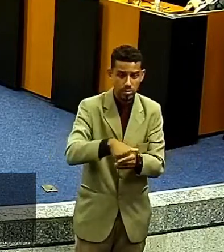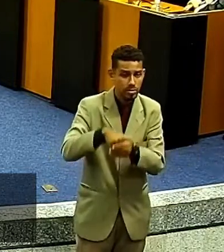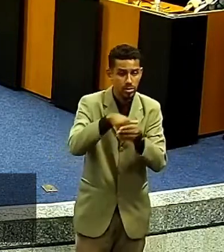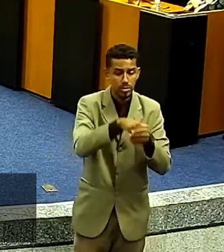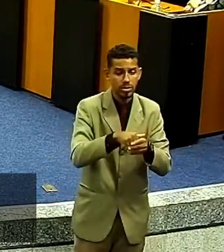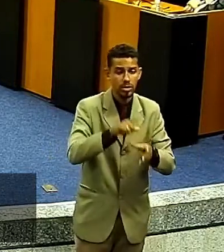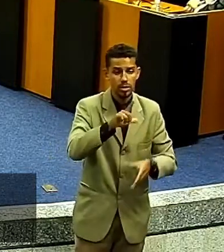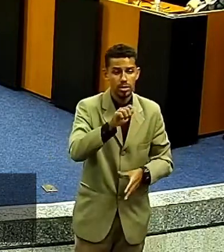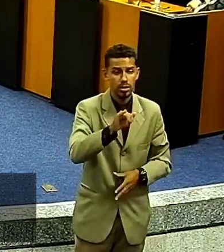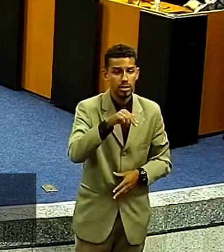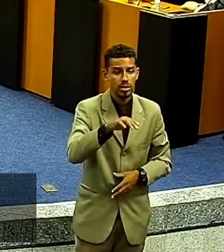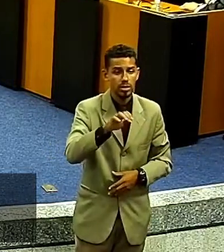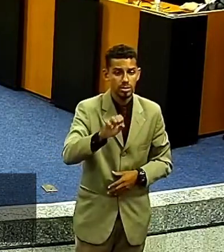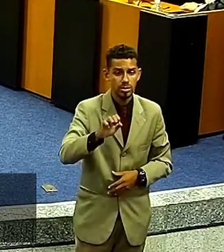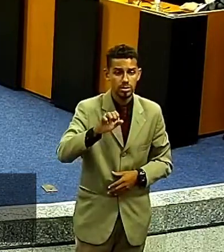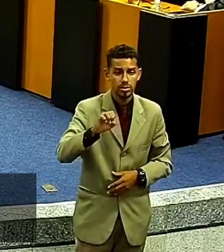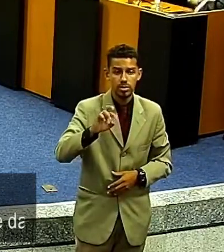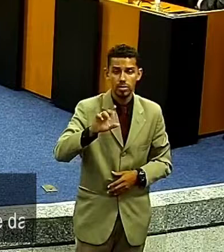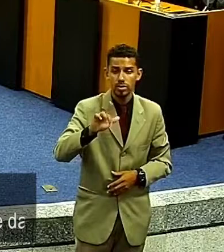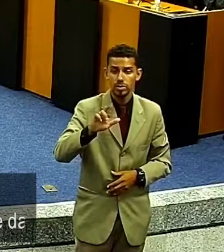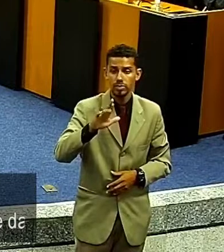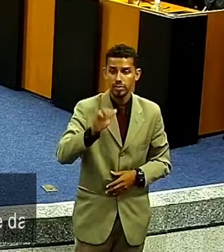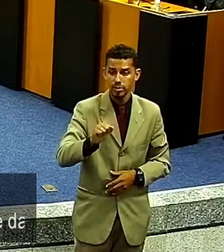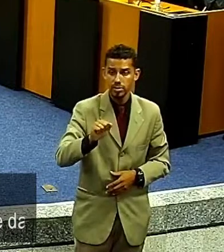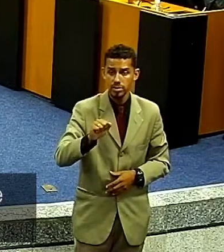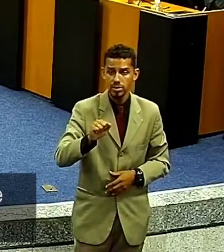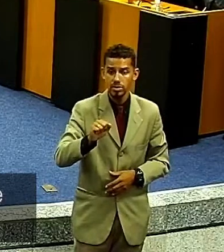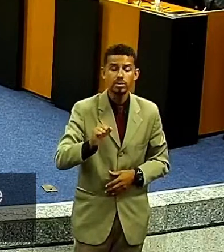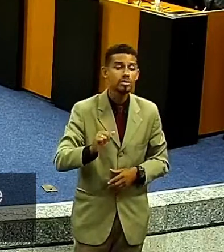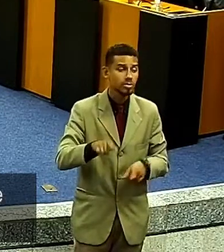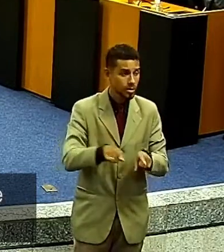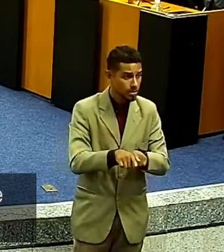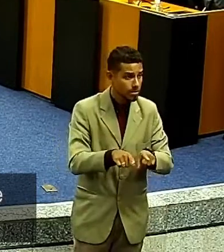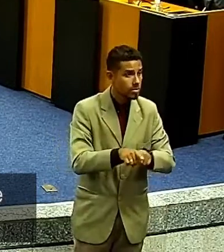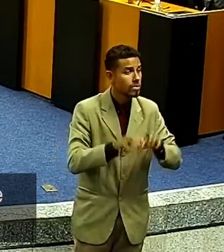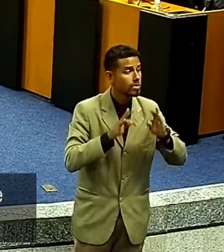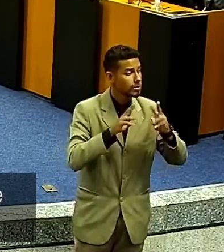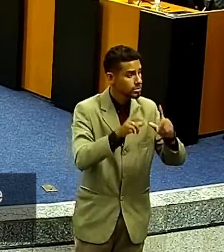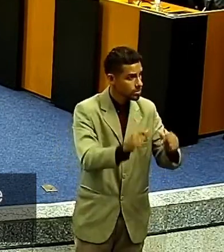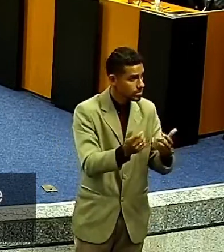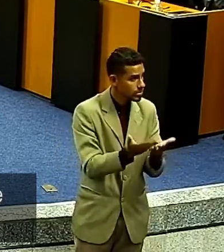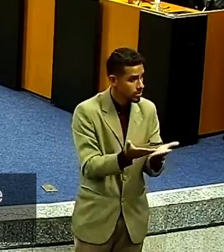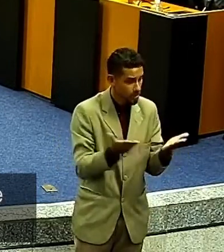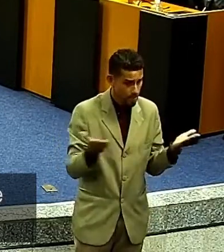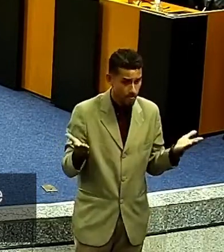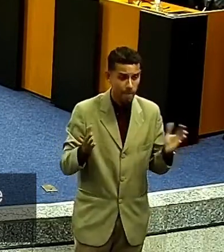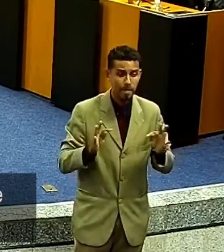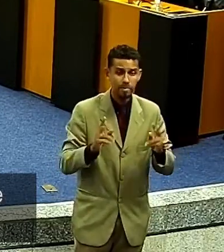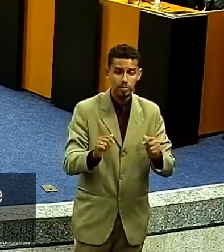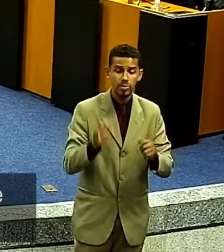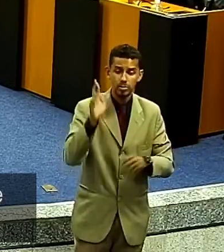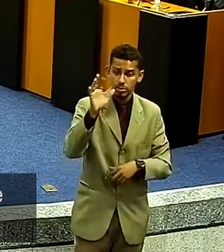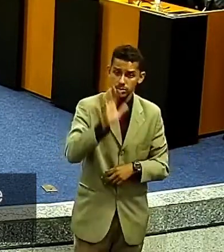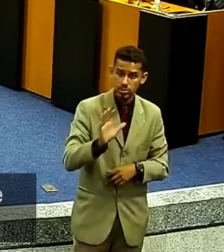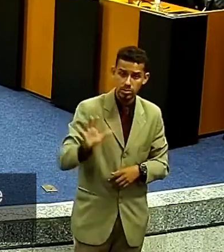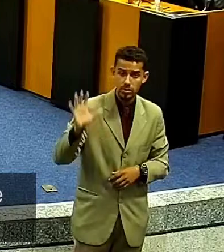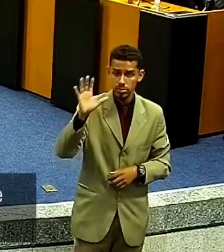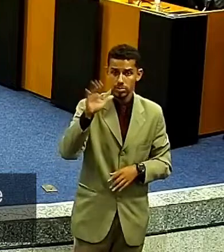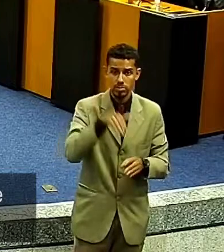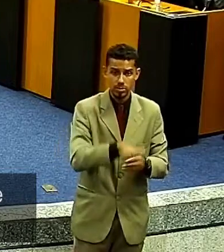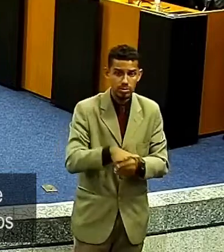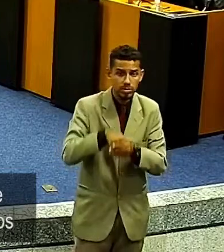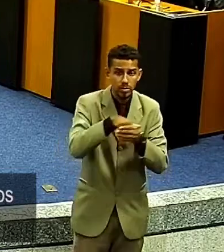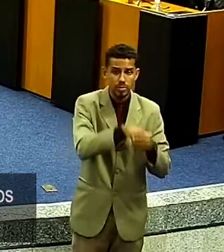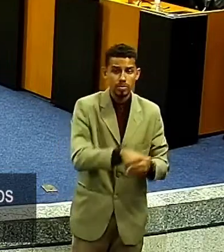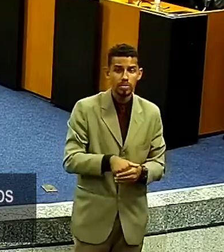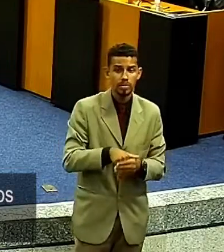da Laiana Oliveira da Rosana e da Viviane assim como a todos e a todos os colaboradores de nosso Regional Eleitoral